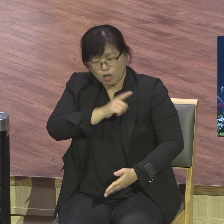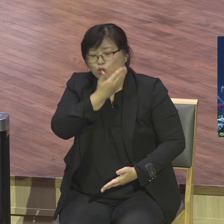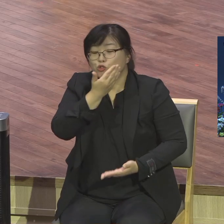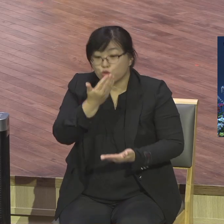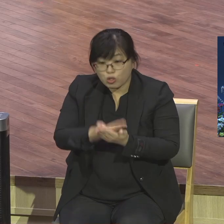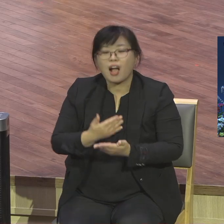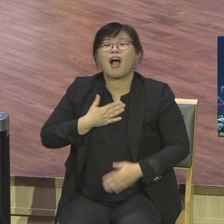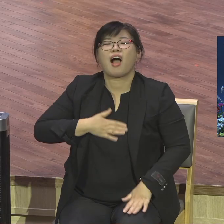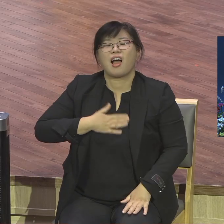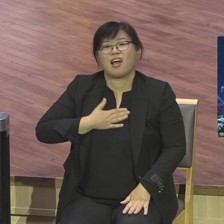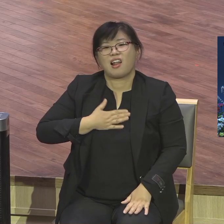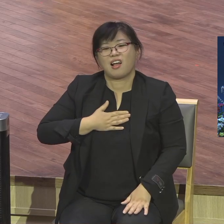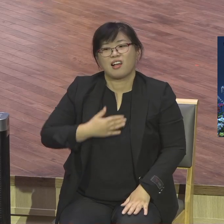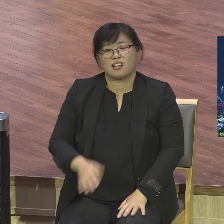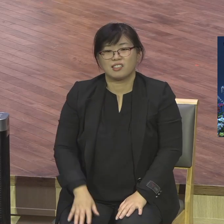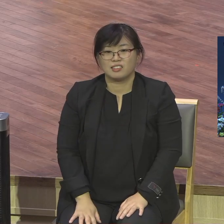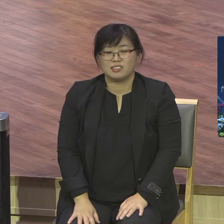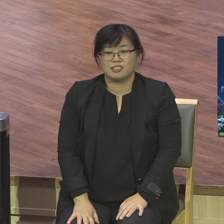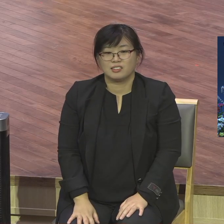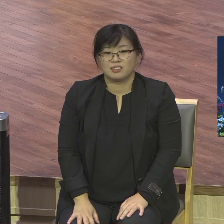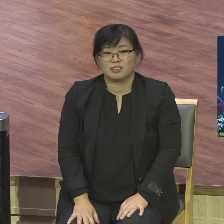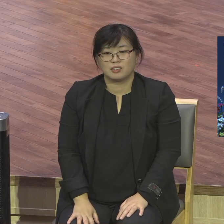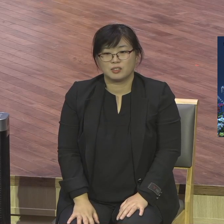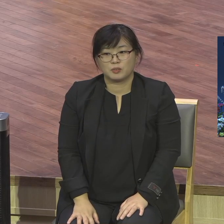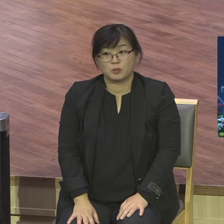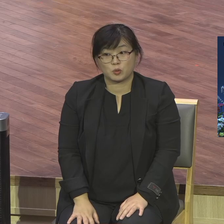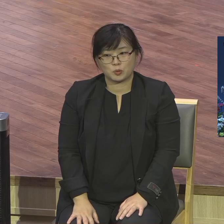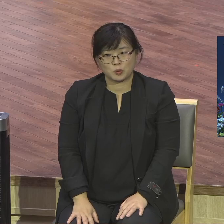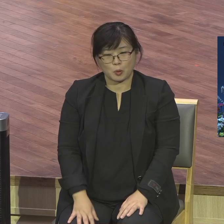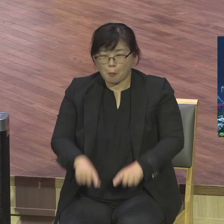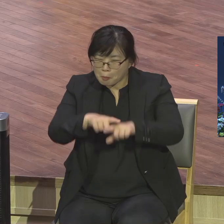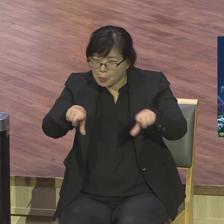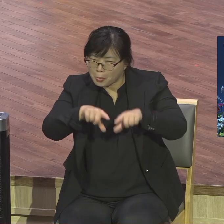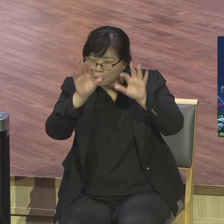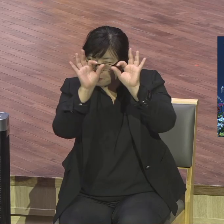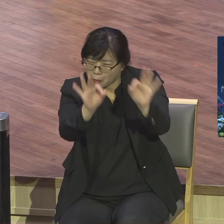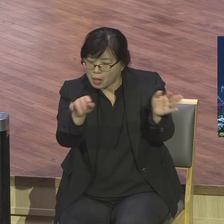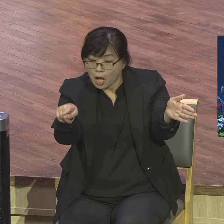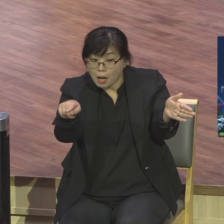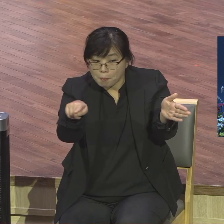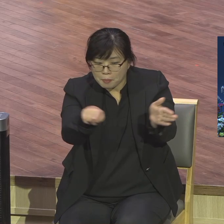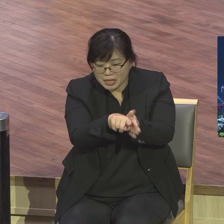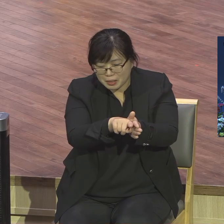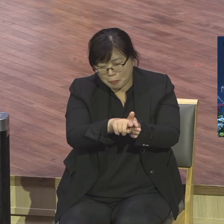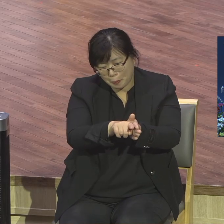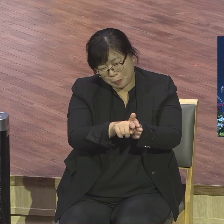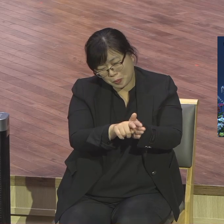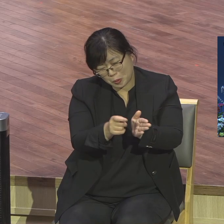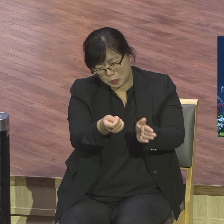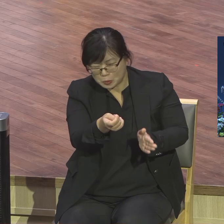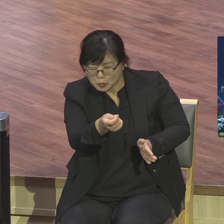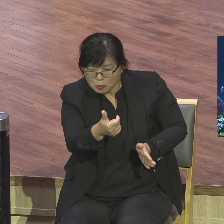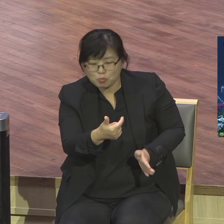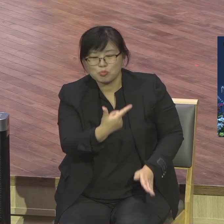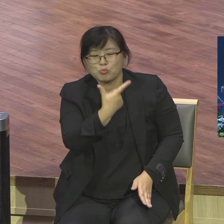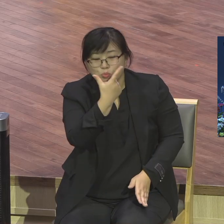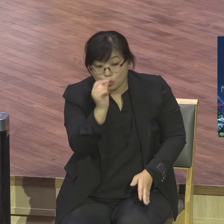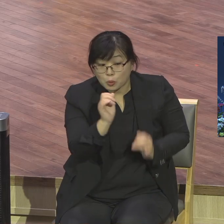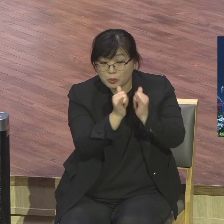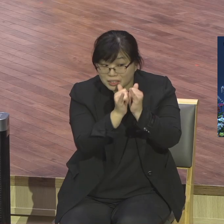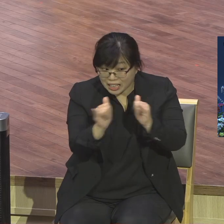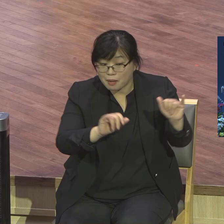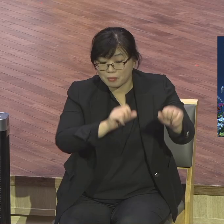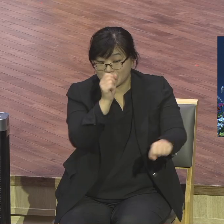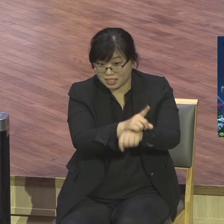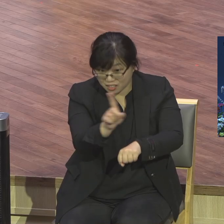예배를 잘 중요하게 생각 안 합니다 본문 12절에 보면 하나님께서 택하실 그곳에 나갈 때 어떻게